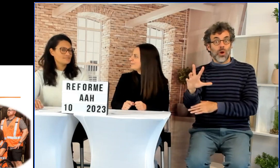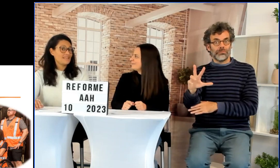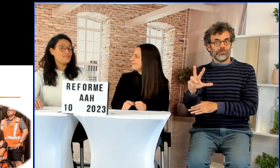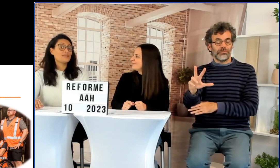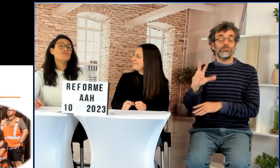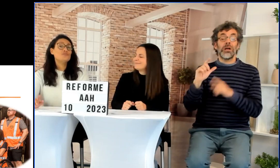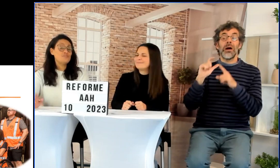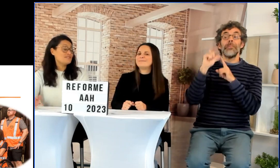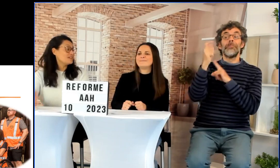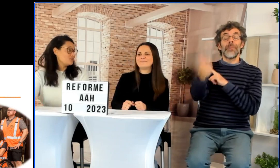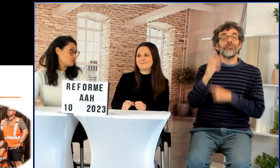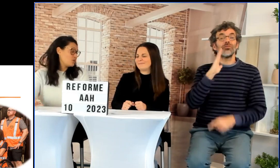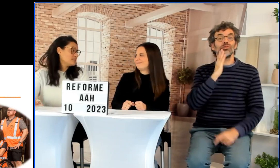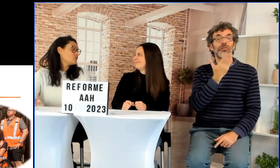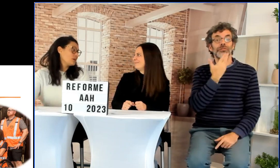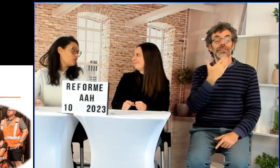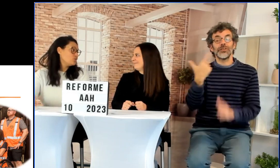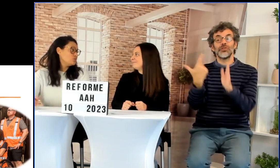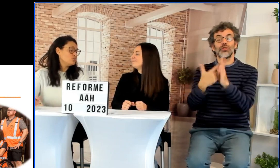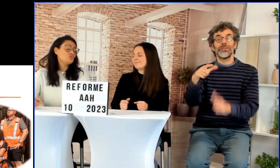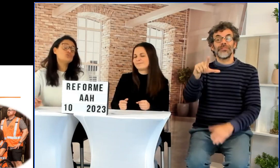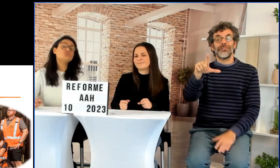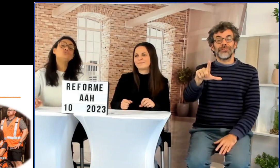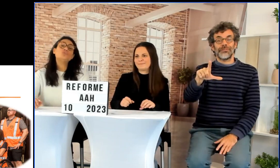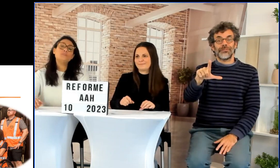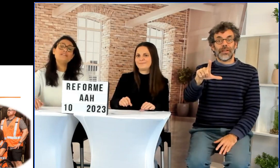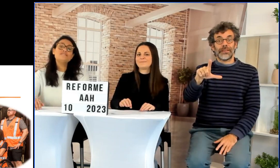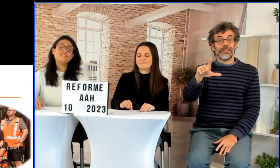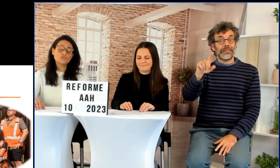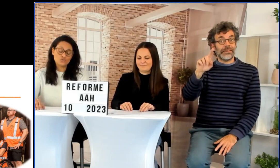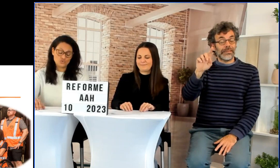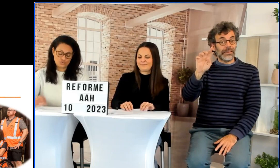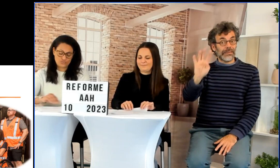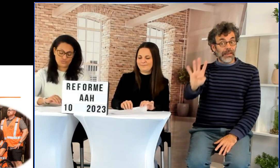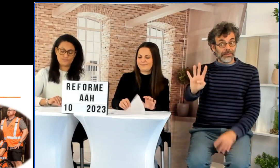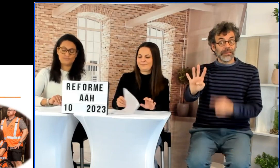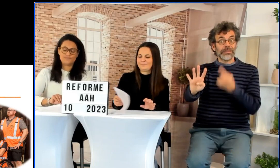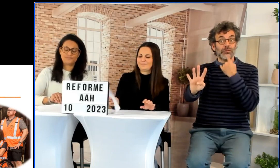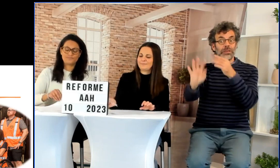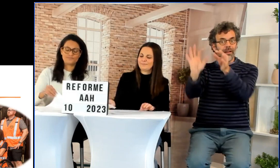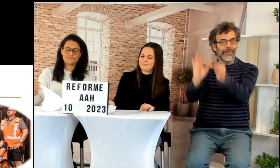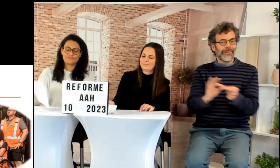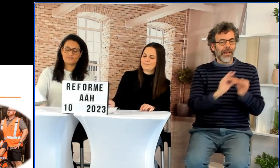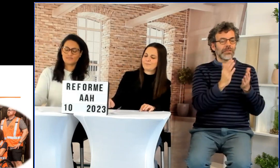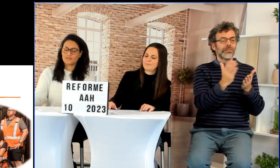d'imposition 2023 sur les revenus de 2022.